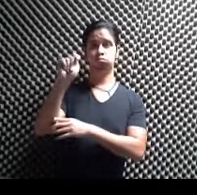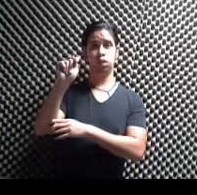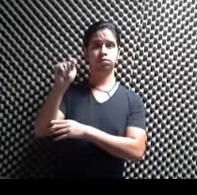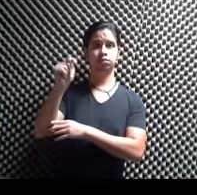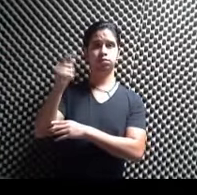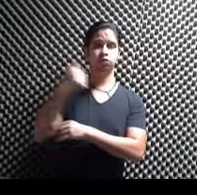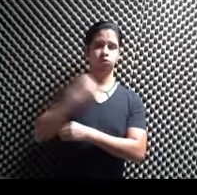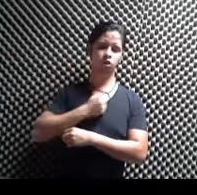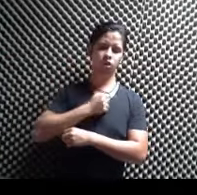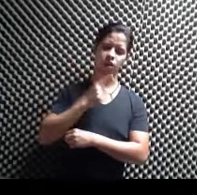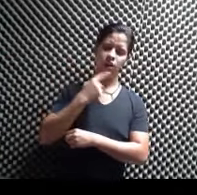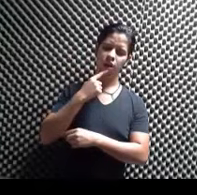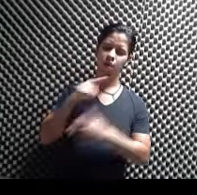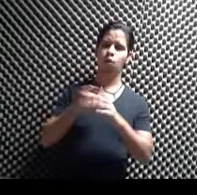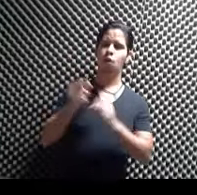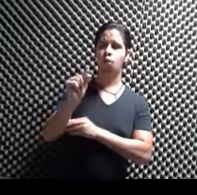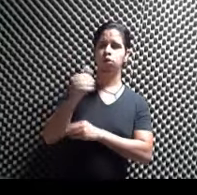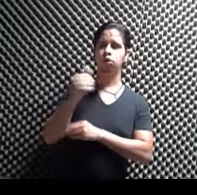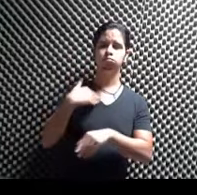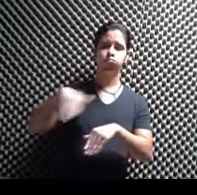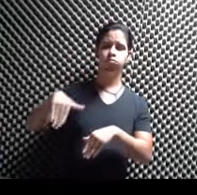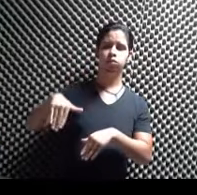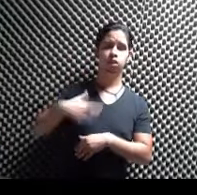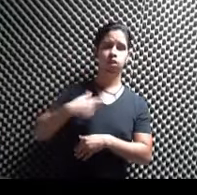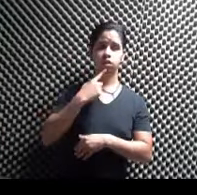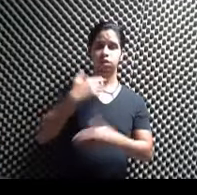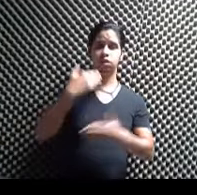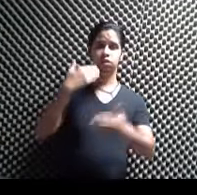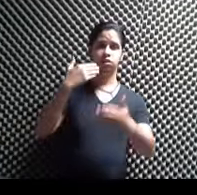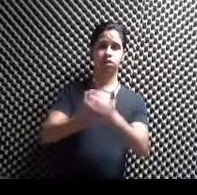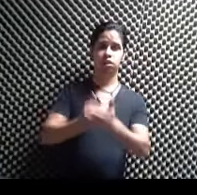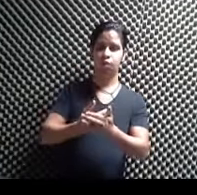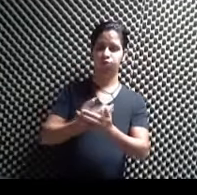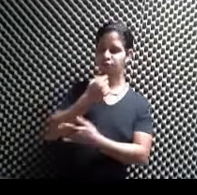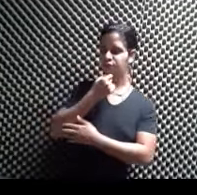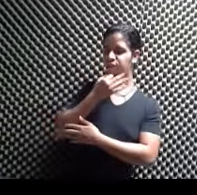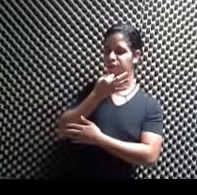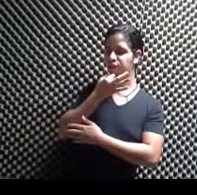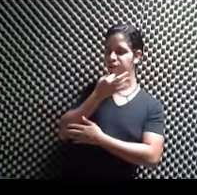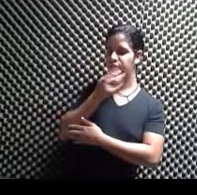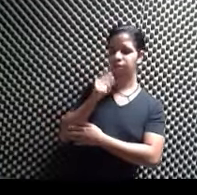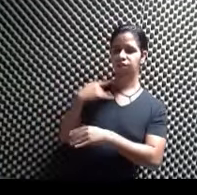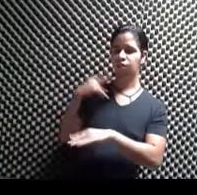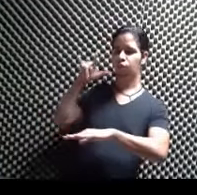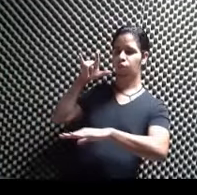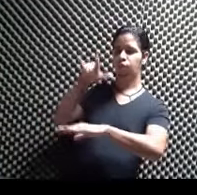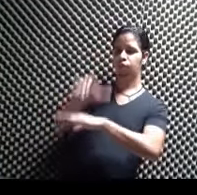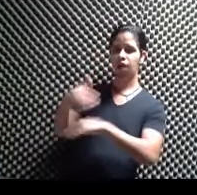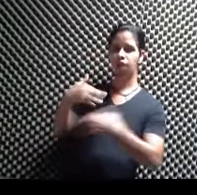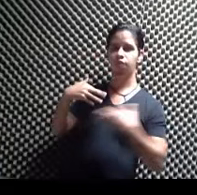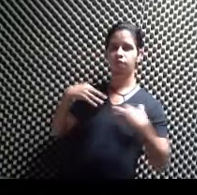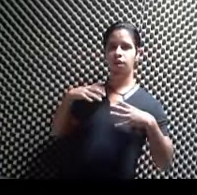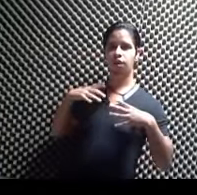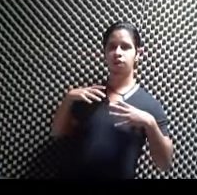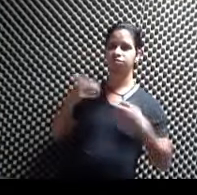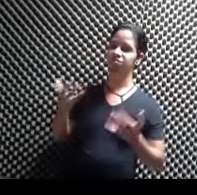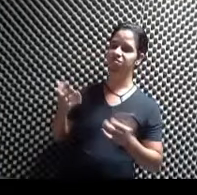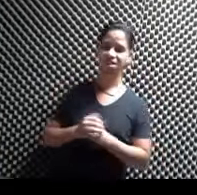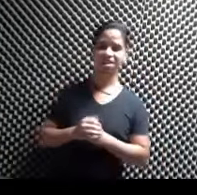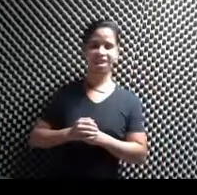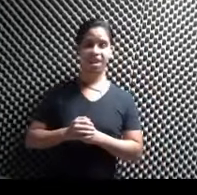un poquito tarde, pero es que las cosas técnicas... Pues, llegamos momento, ahora mismo del aeropuerto de las vacaciones. Seguro. Ojalá. Nosotros nos vemos el